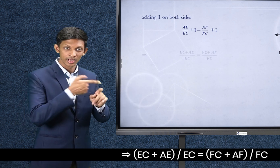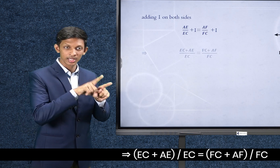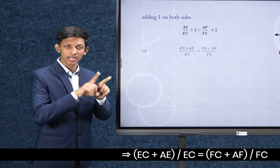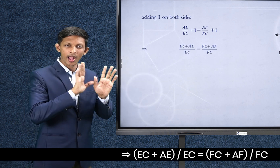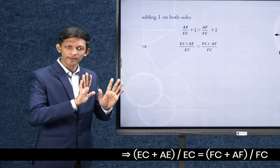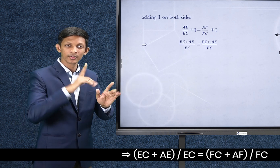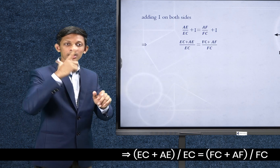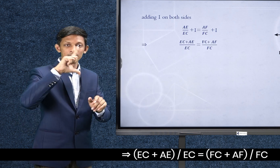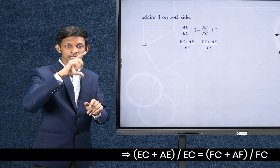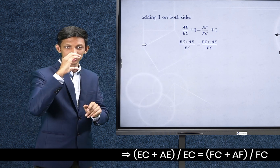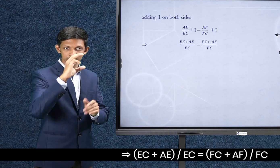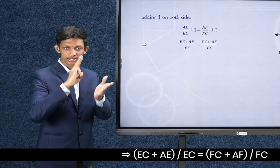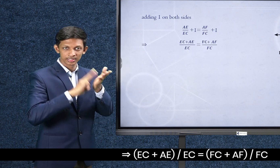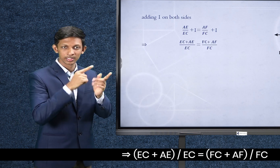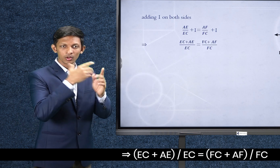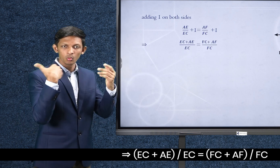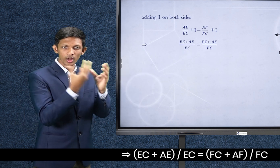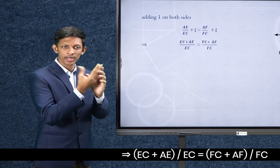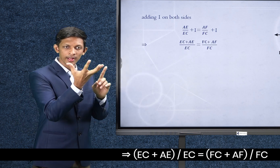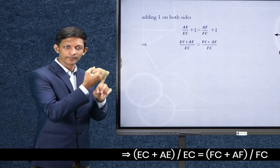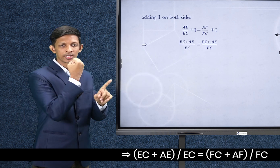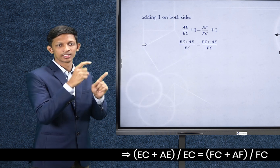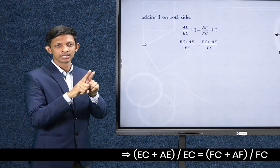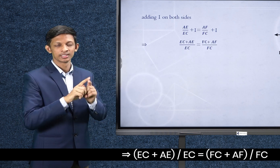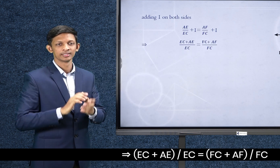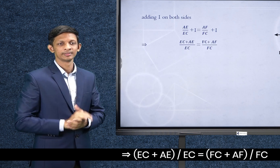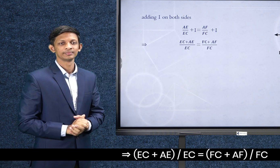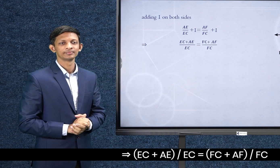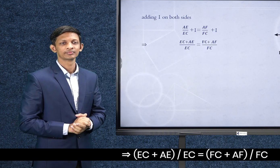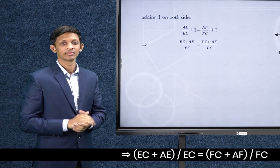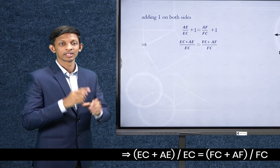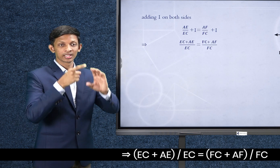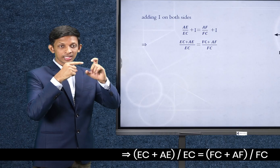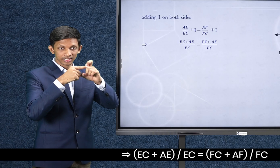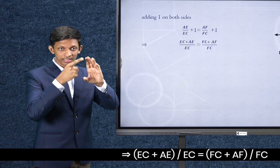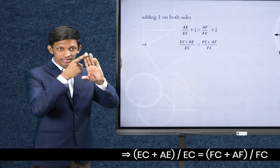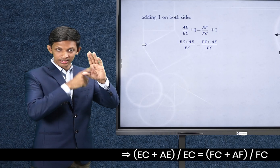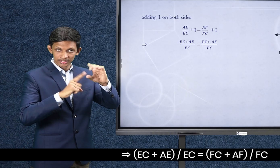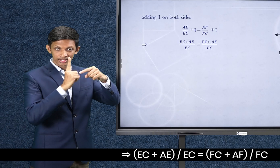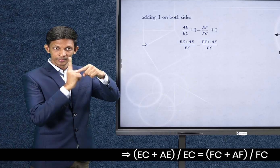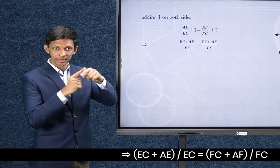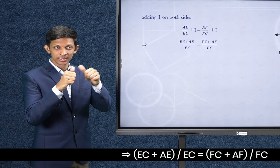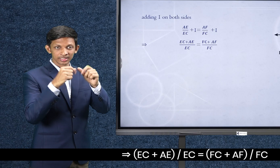That implies EC plus AE by EC is equal FC plus AF by FC।